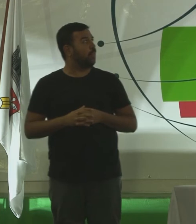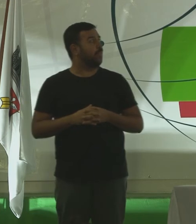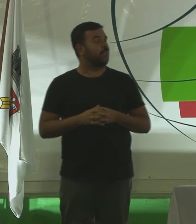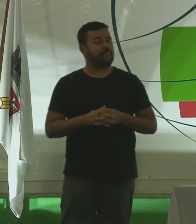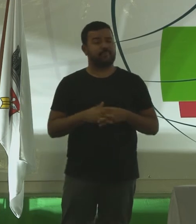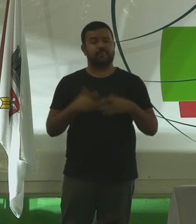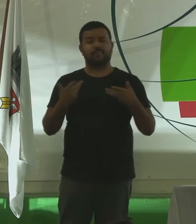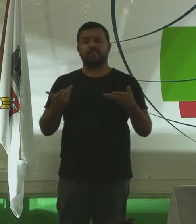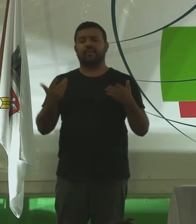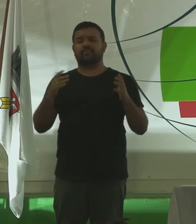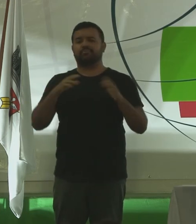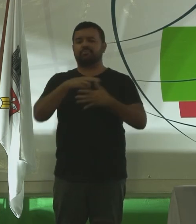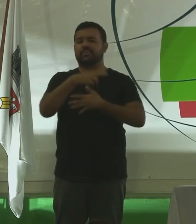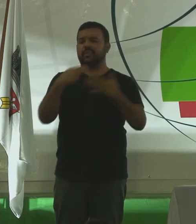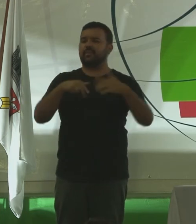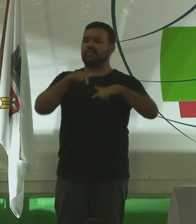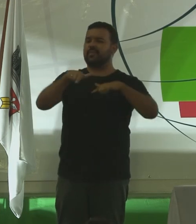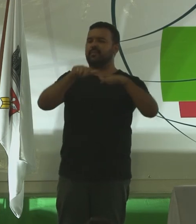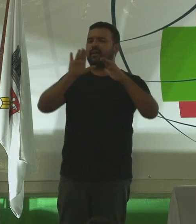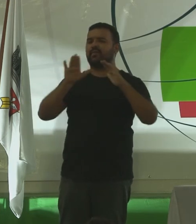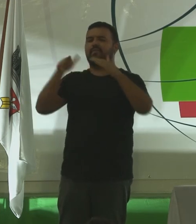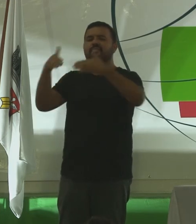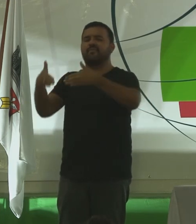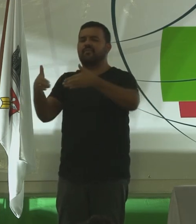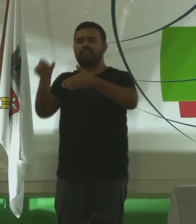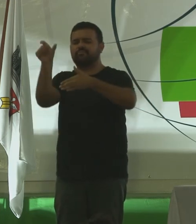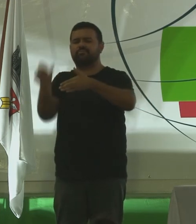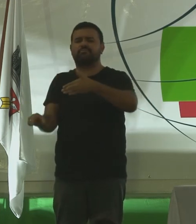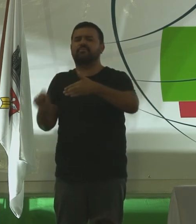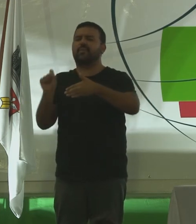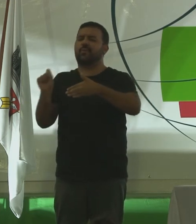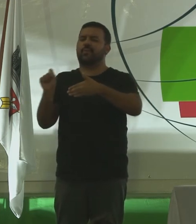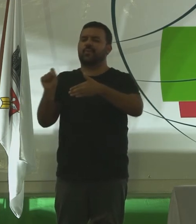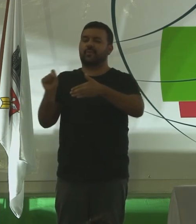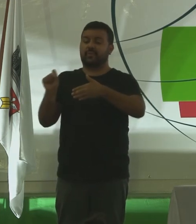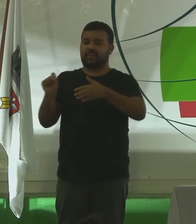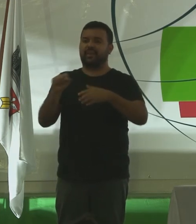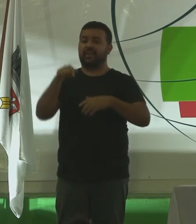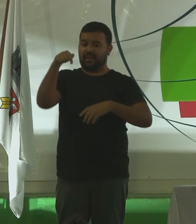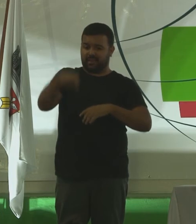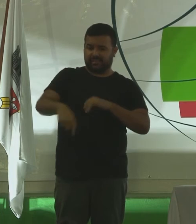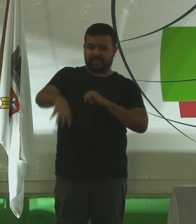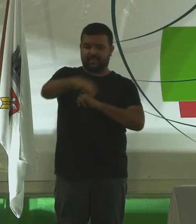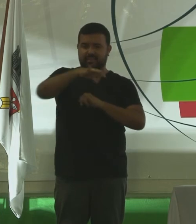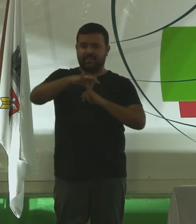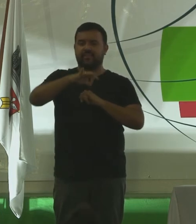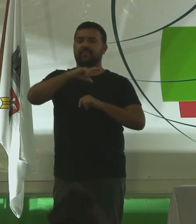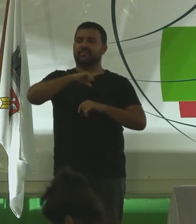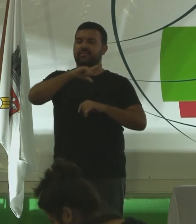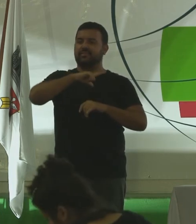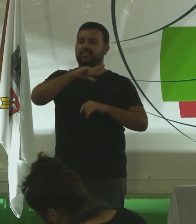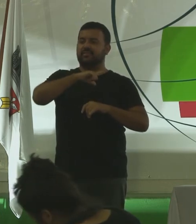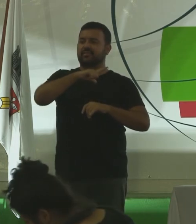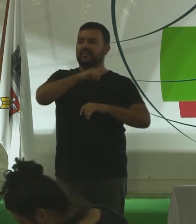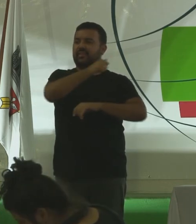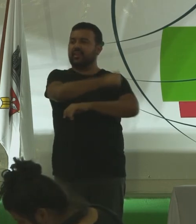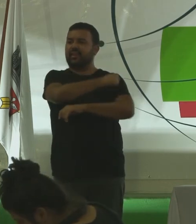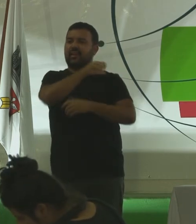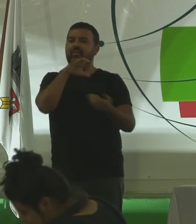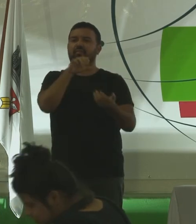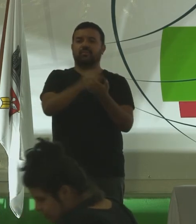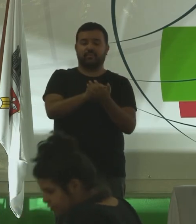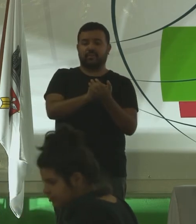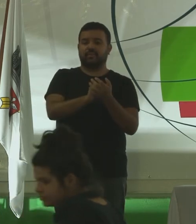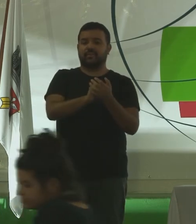quem que é esse público? Né? Eu já iniciei quem que é esse público hoje que nós, no Instituto, aprendemos dentro dos nossos NACs, a partir dos nossos NACs.